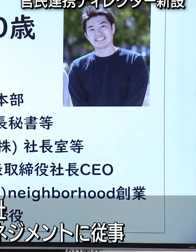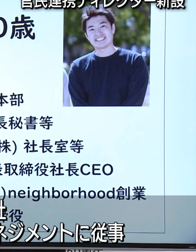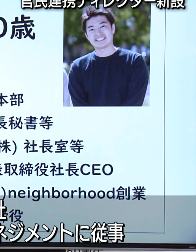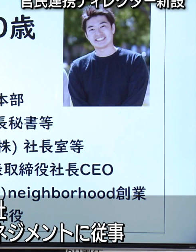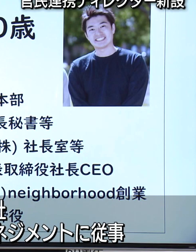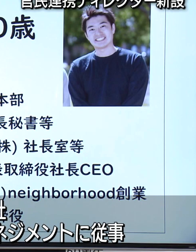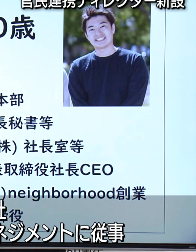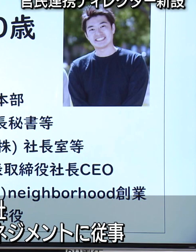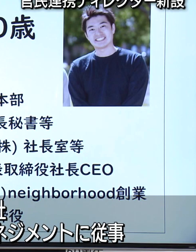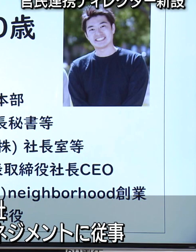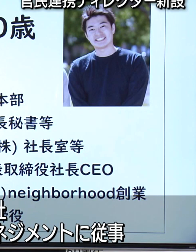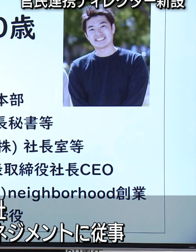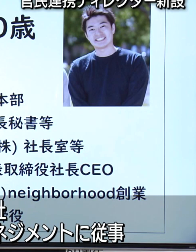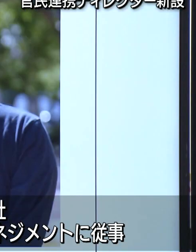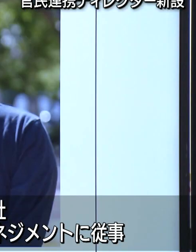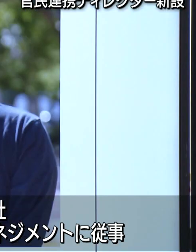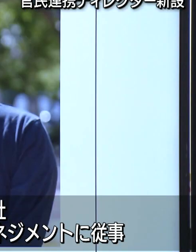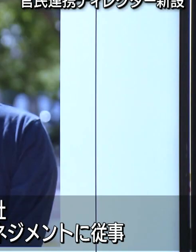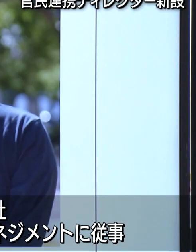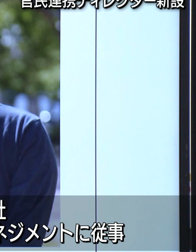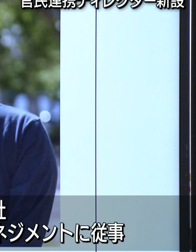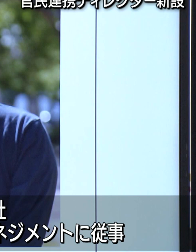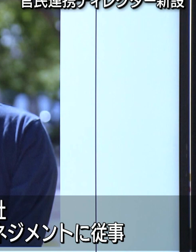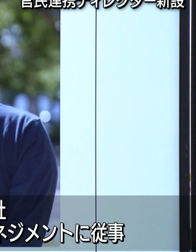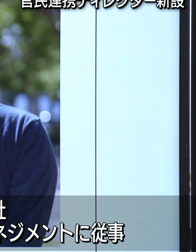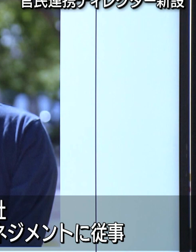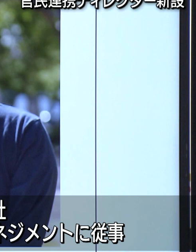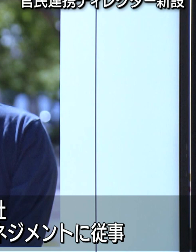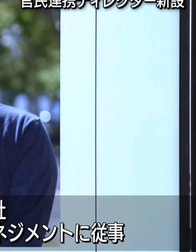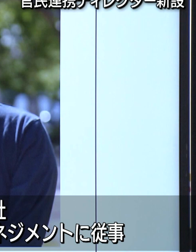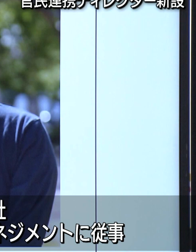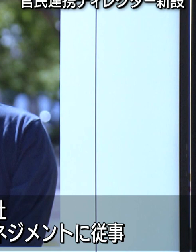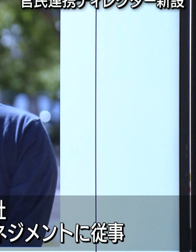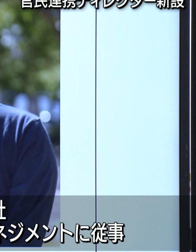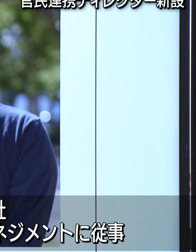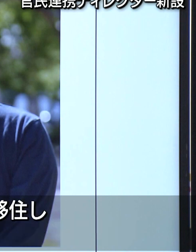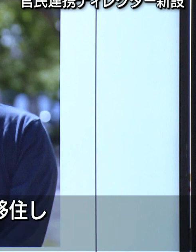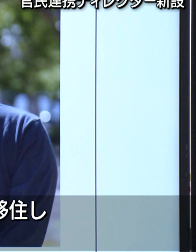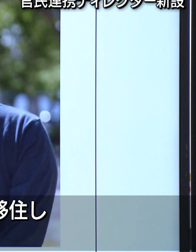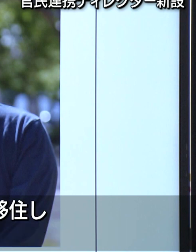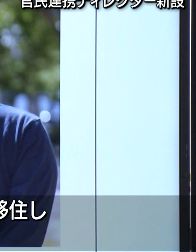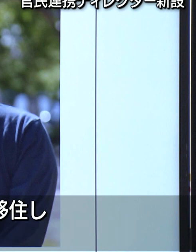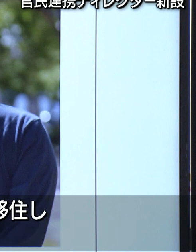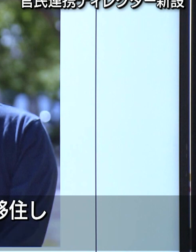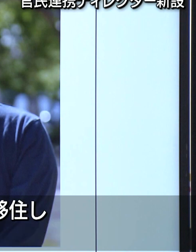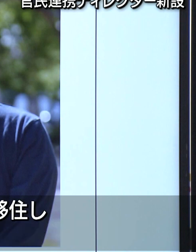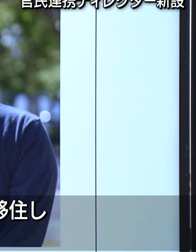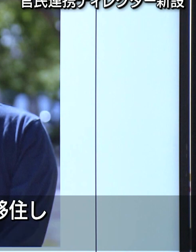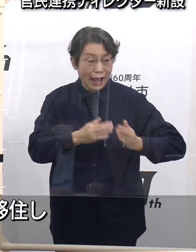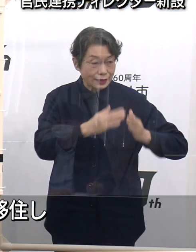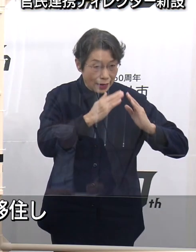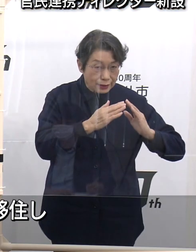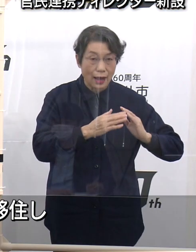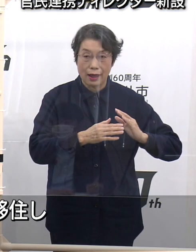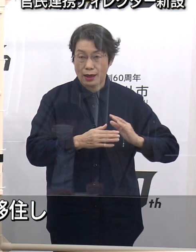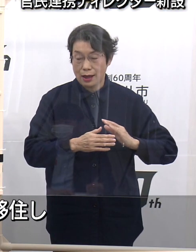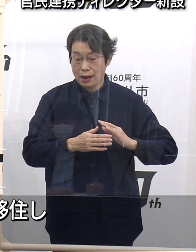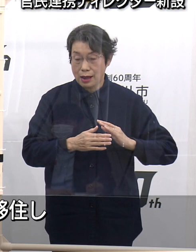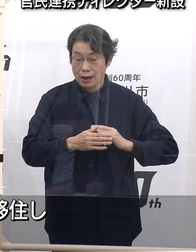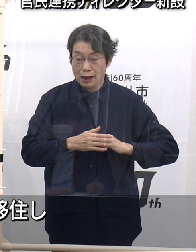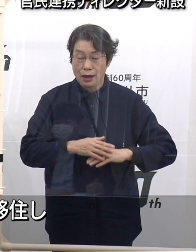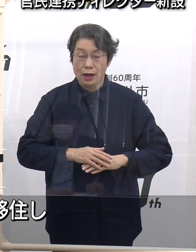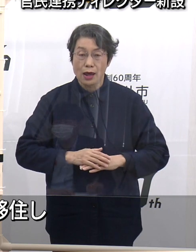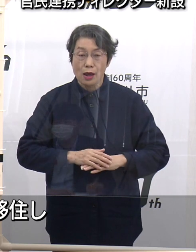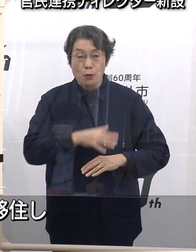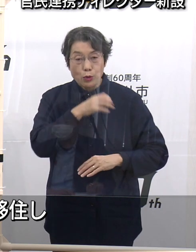ソフトバンクグループで投資マネジメントに従事するなど民間企業で投資や経営2021年福岡市